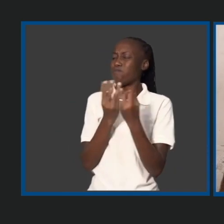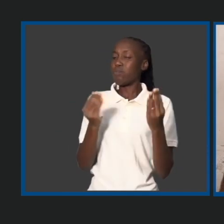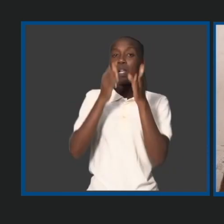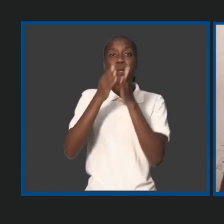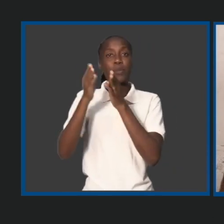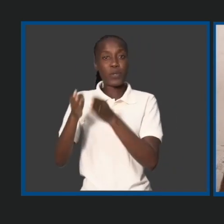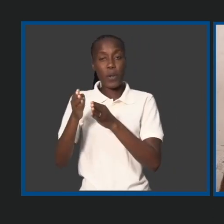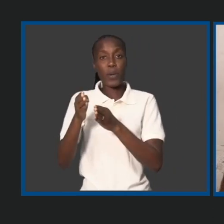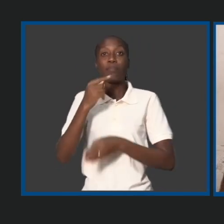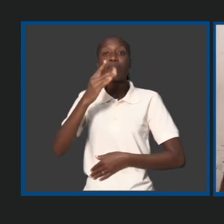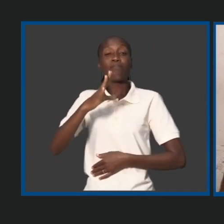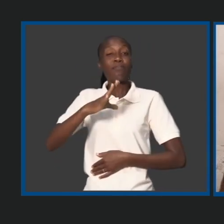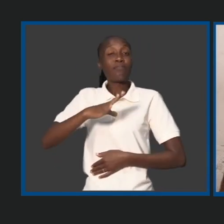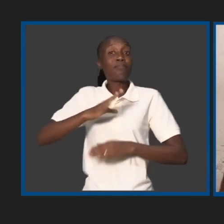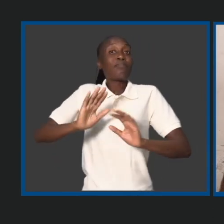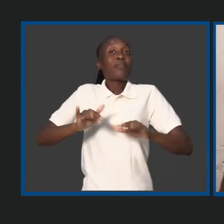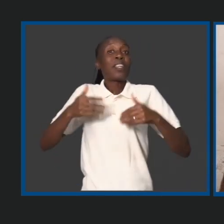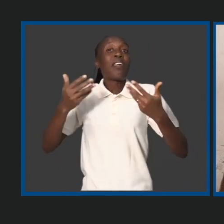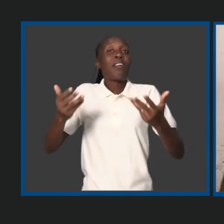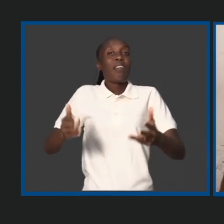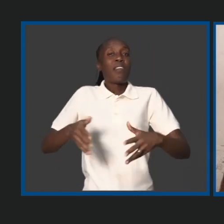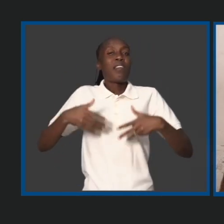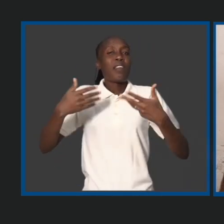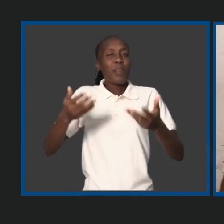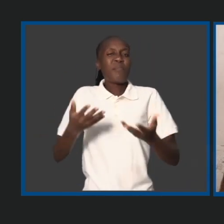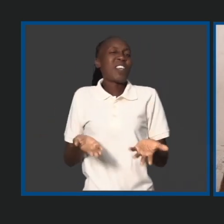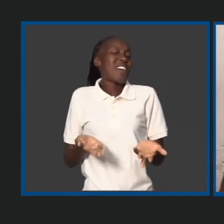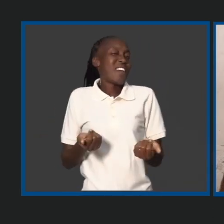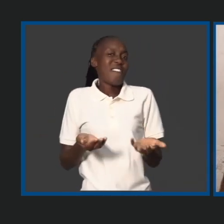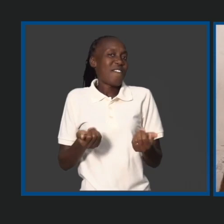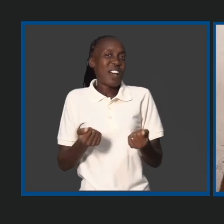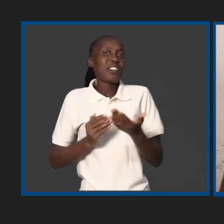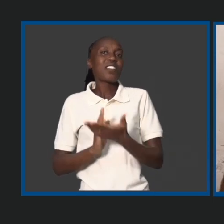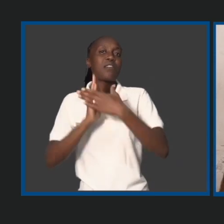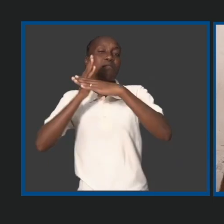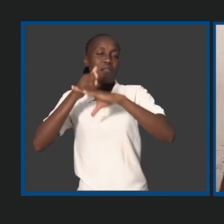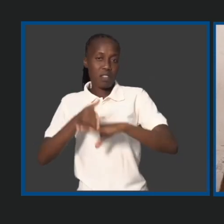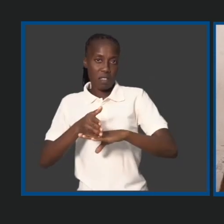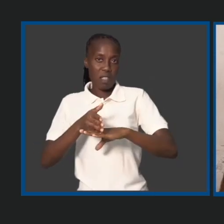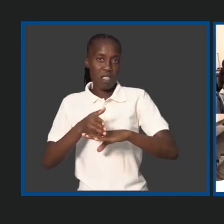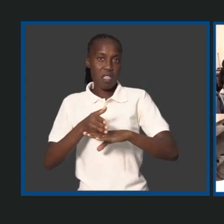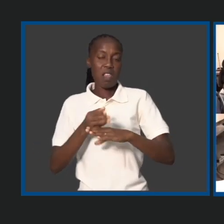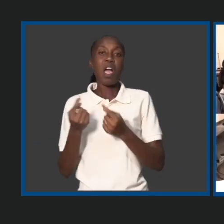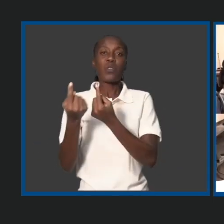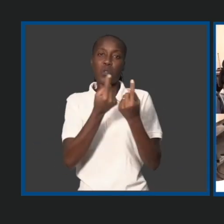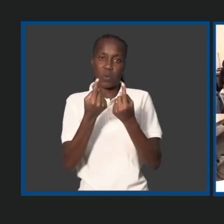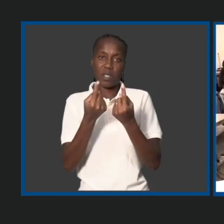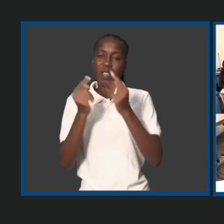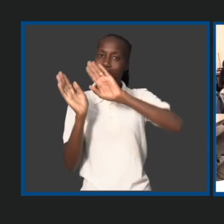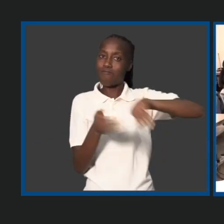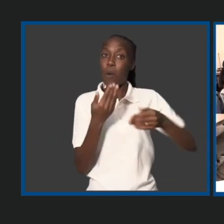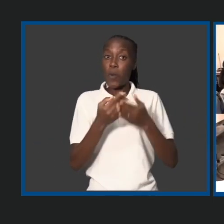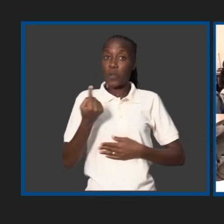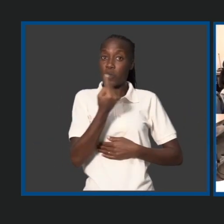São muitas pessoas. E que é fácil também ultrapassar a situação, porque não estou